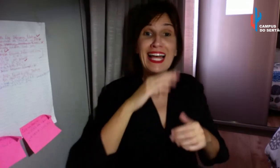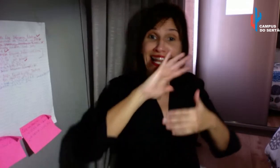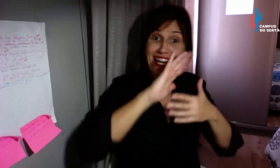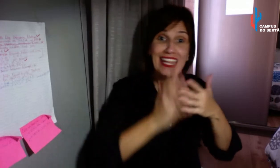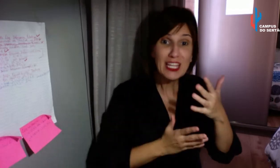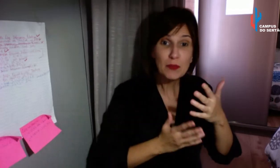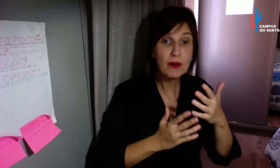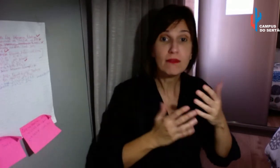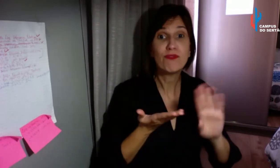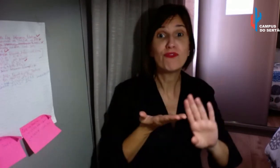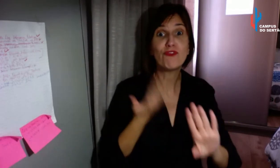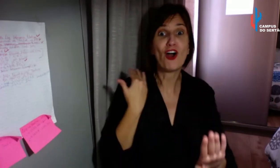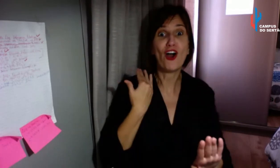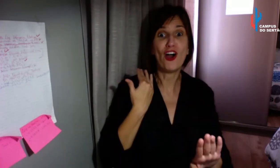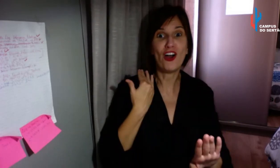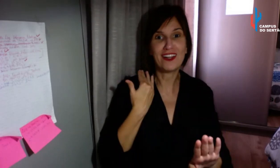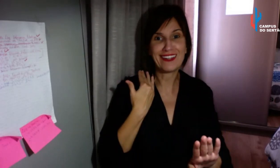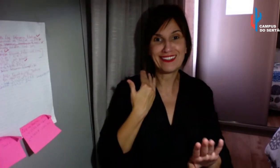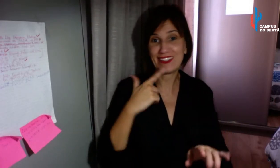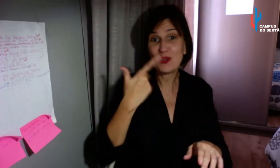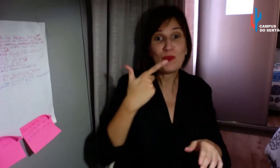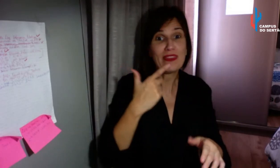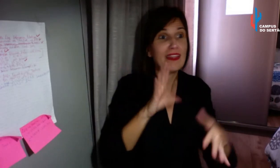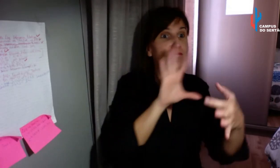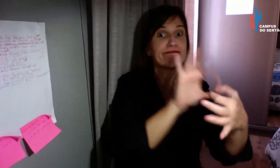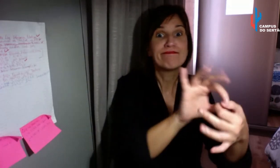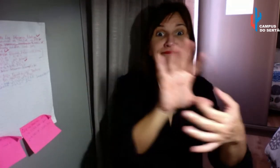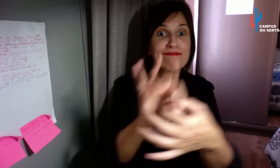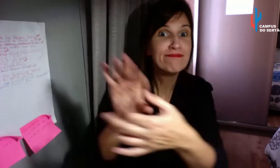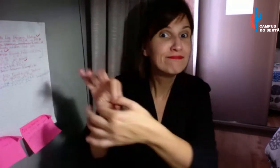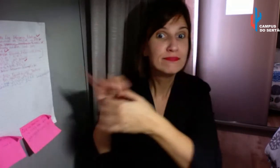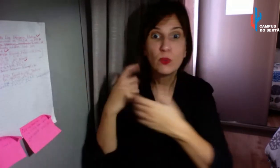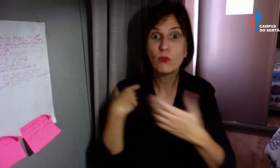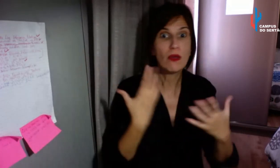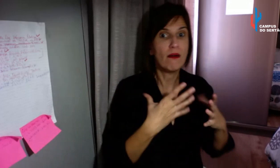Então, fizeram algumas adaptações. A equipe de Libras